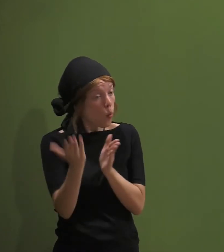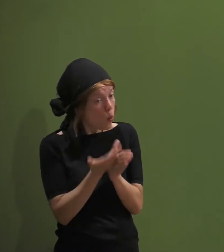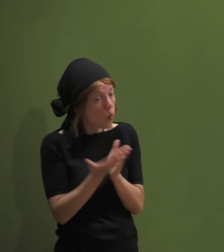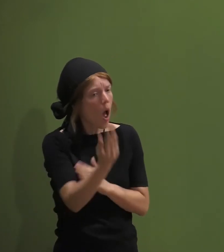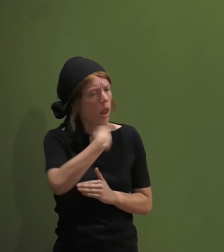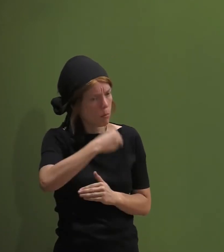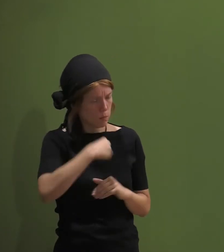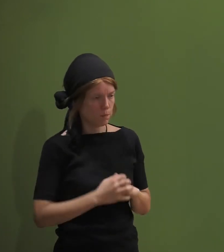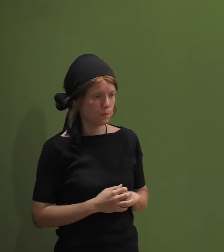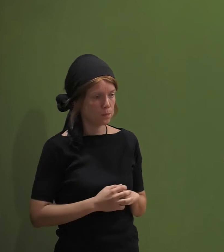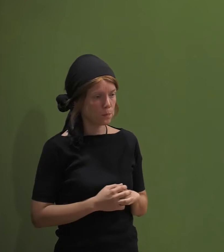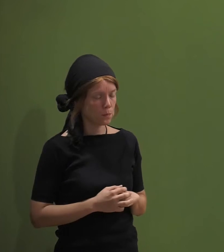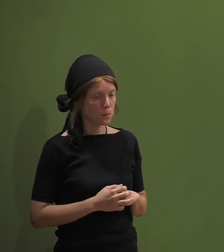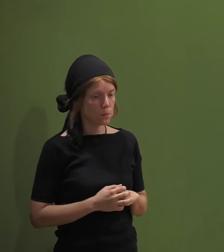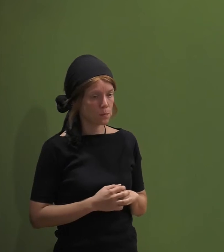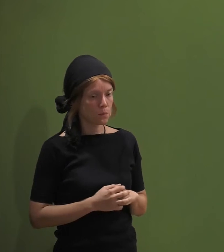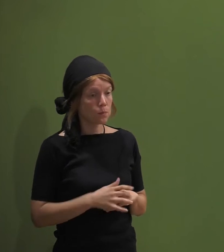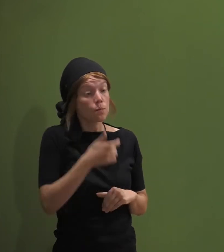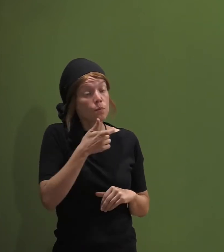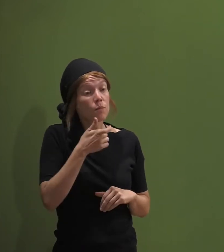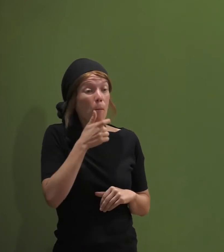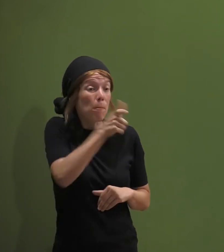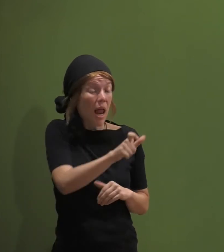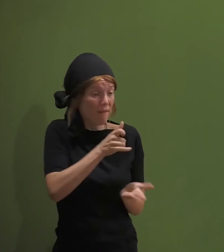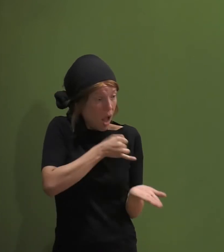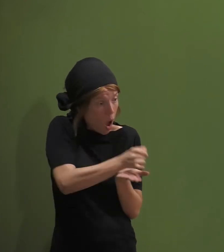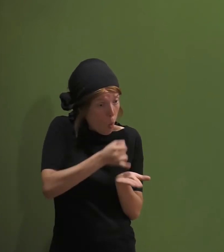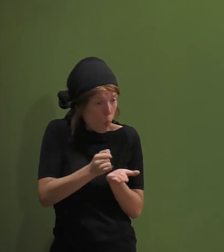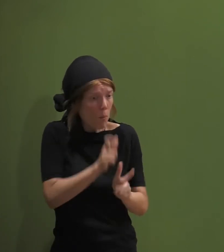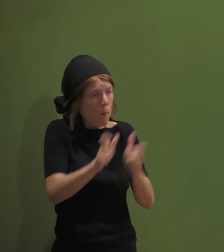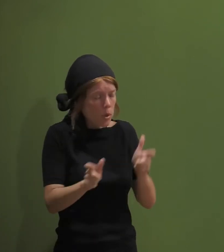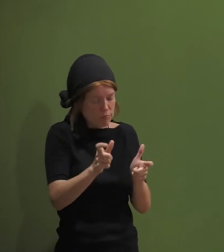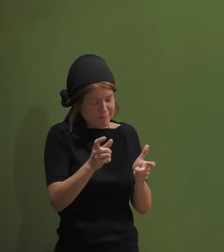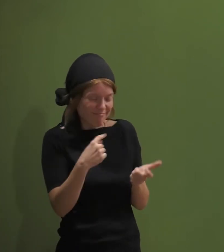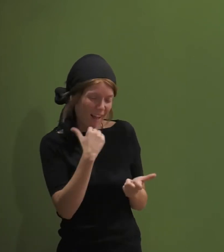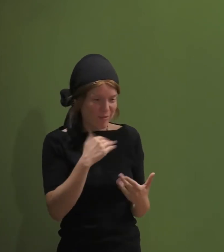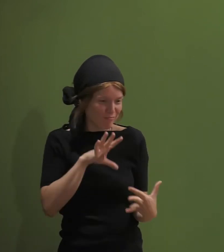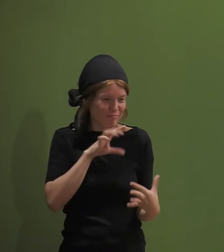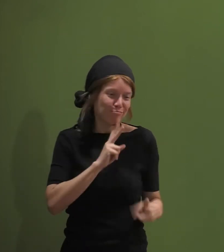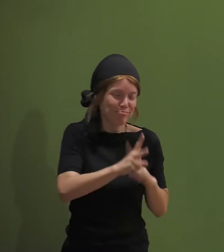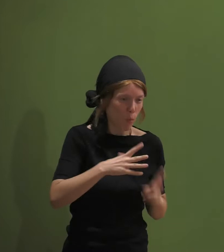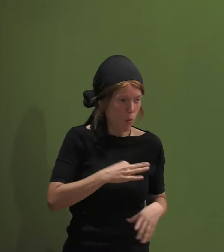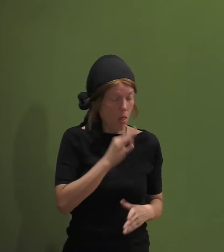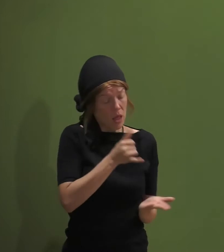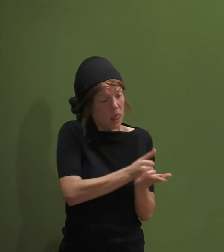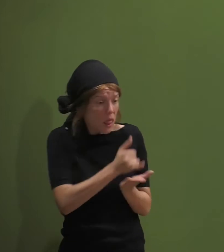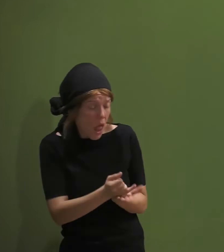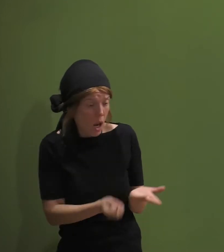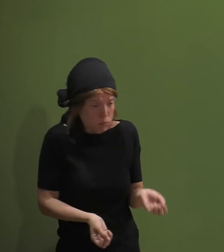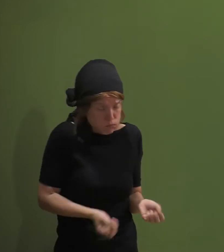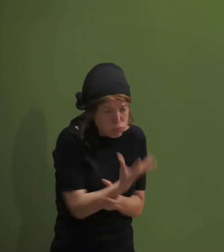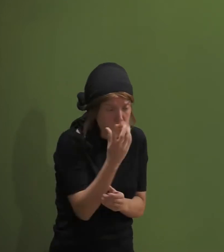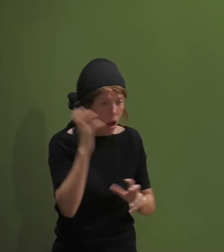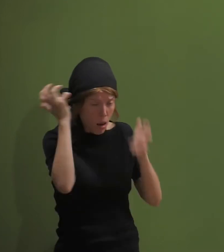de alimentos. Cuando se menciona el término agricultura, casi cualquier persona es capaz de decir algo al respecto. Cultivo de la tierra,